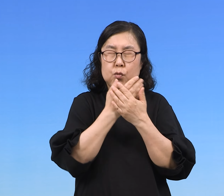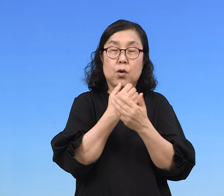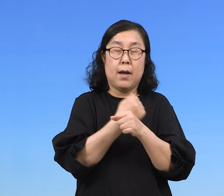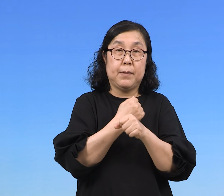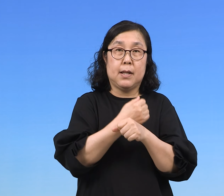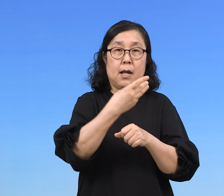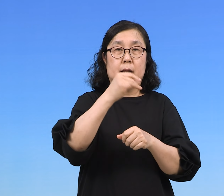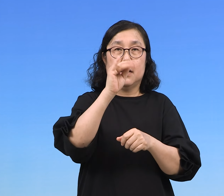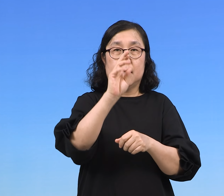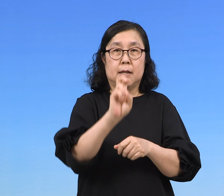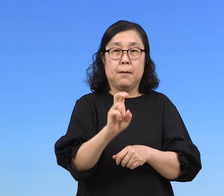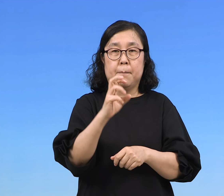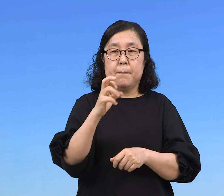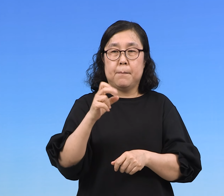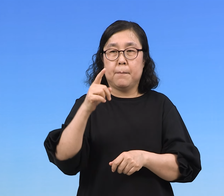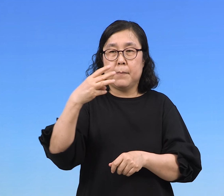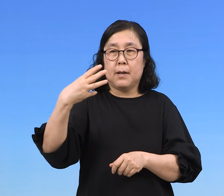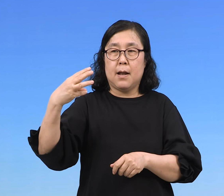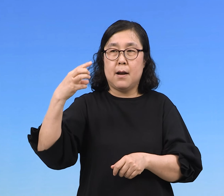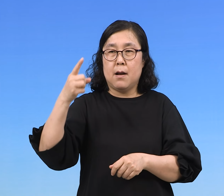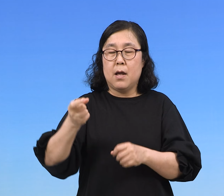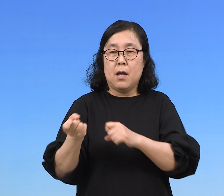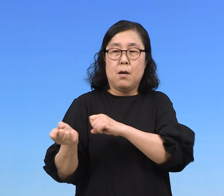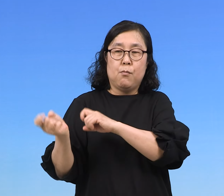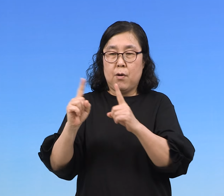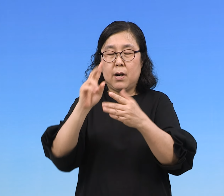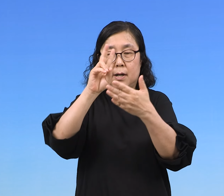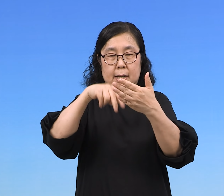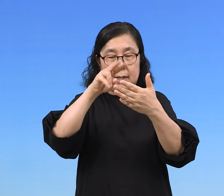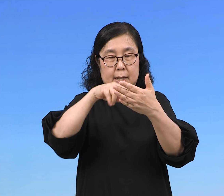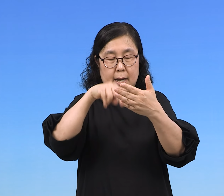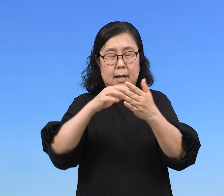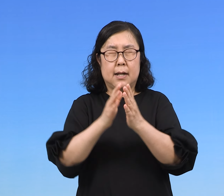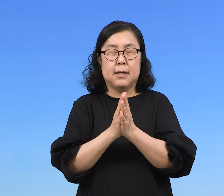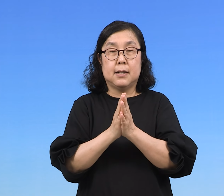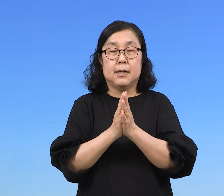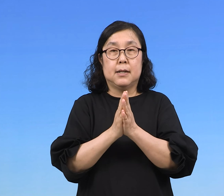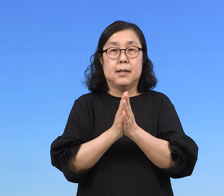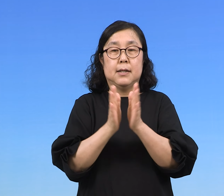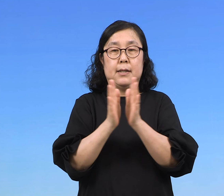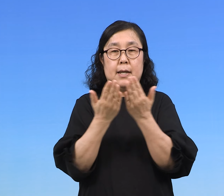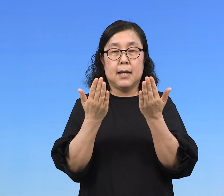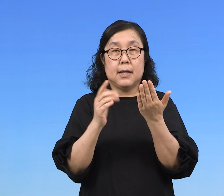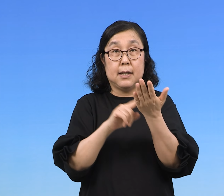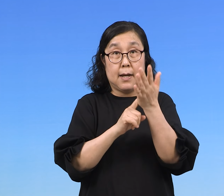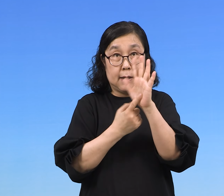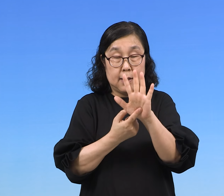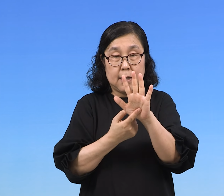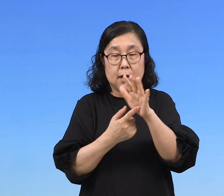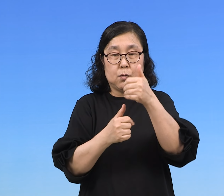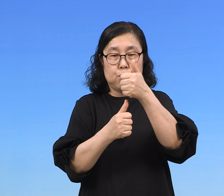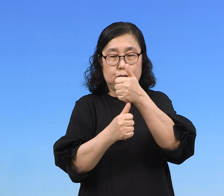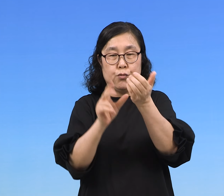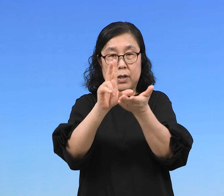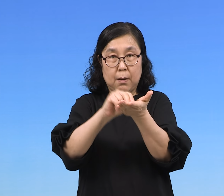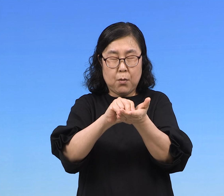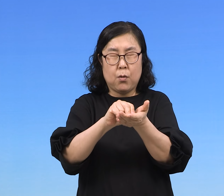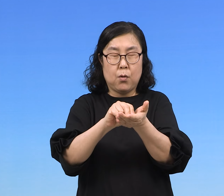최근에 팀 켈러의 부활을 입다, 이런 제목의 책이 나왔는데, 이 책의 부제가 너무 오늘 설교를 요약하는 것